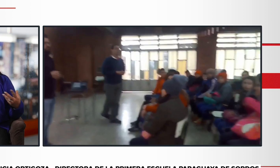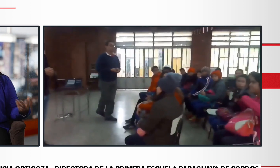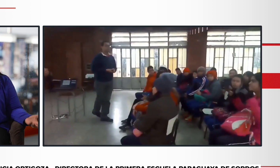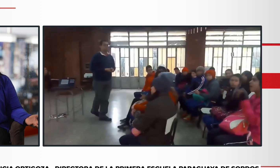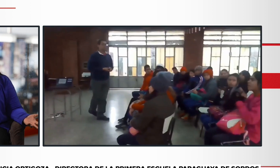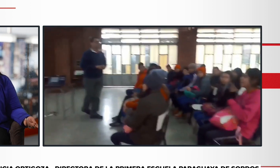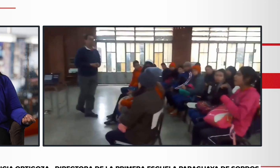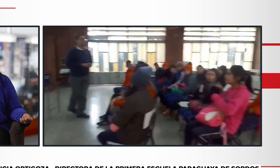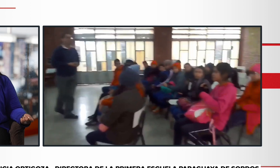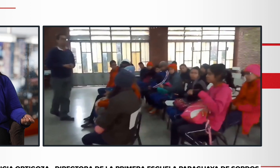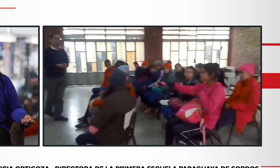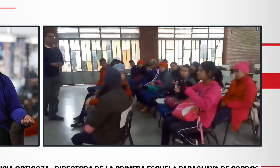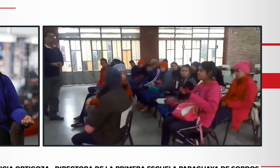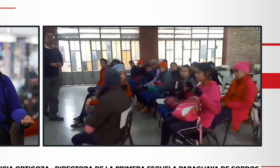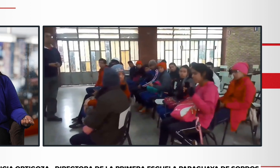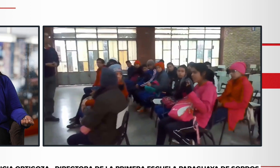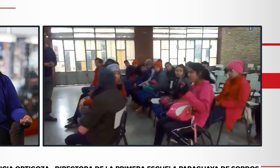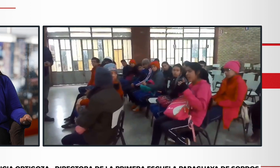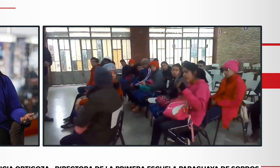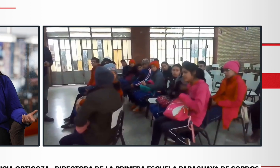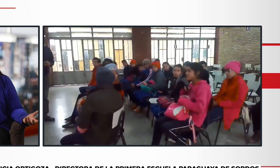otro niño se llama